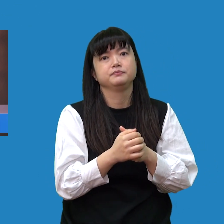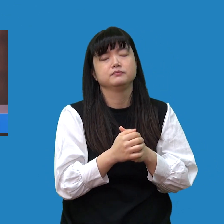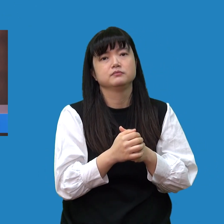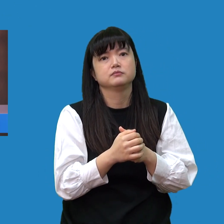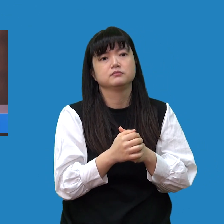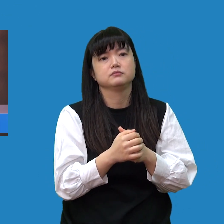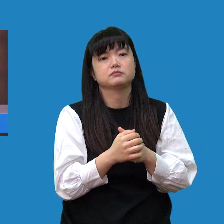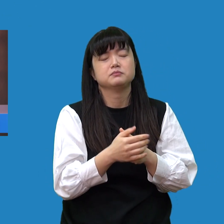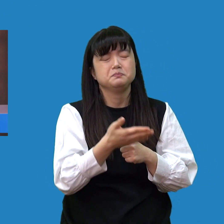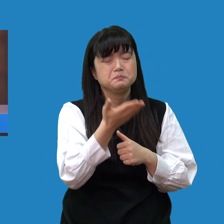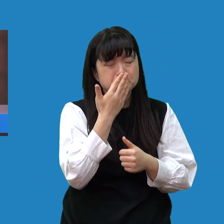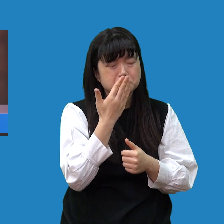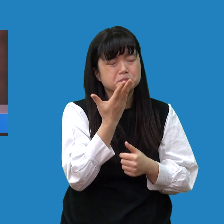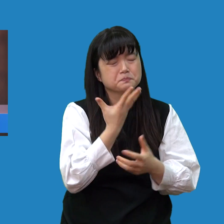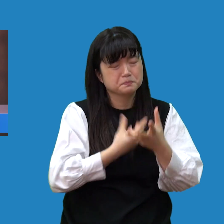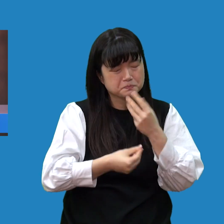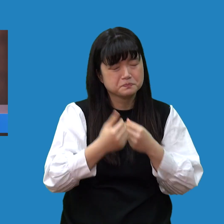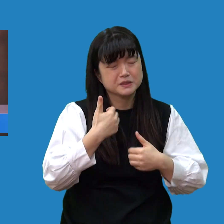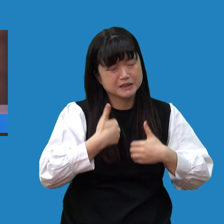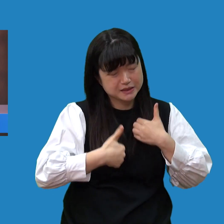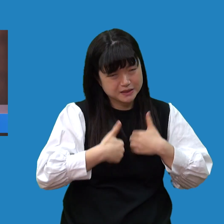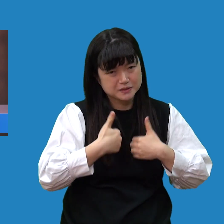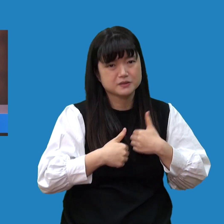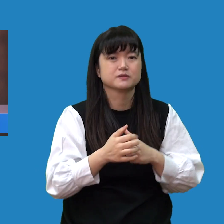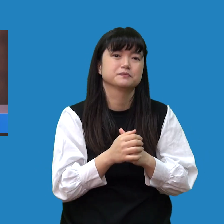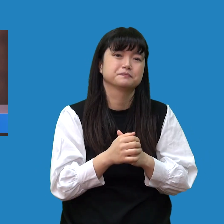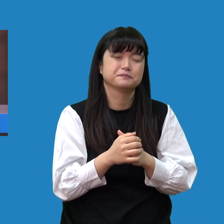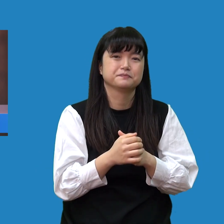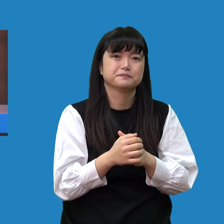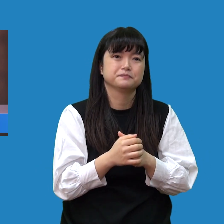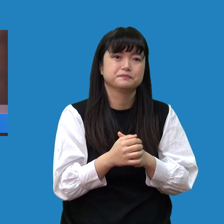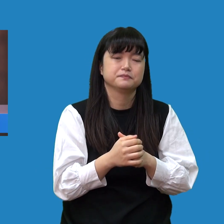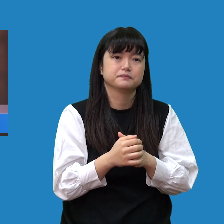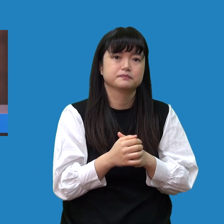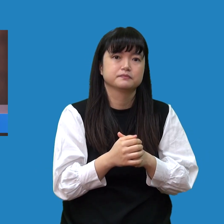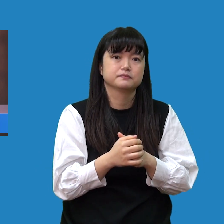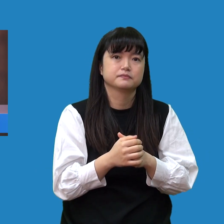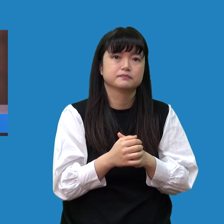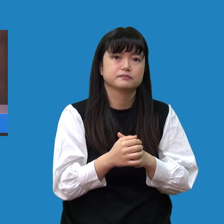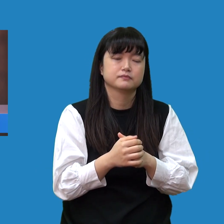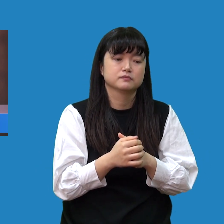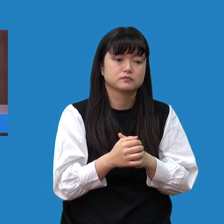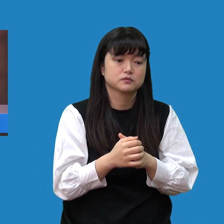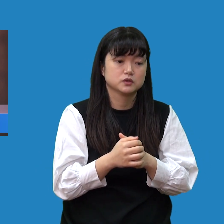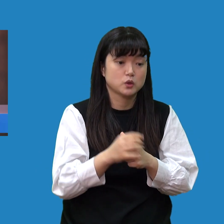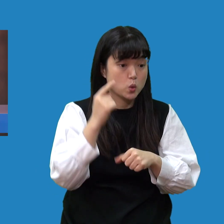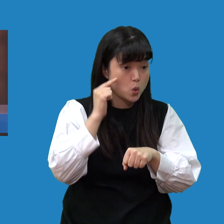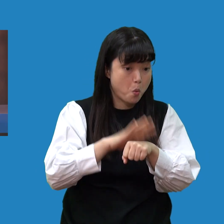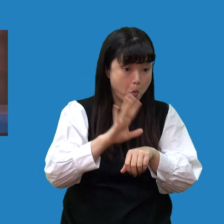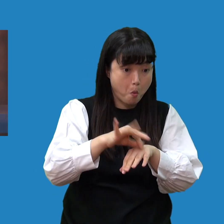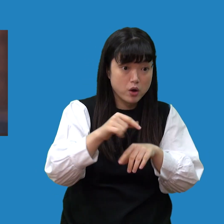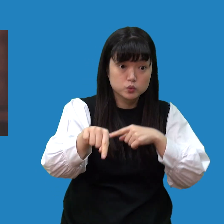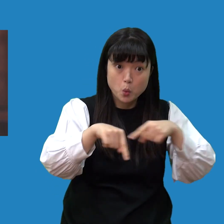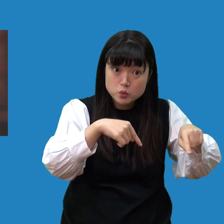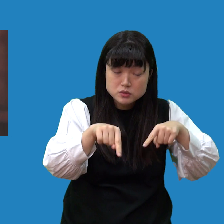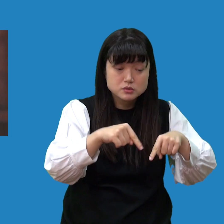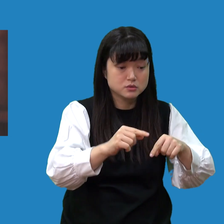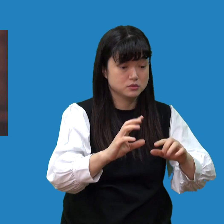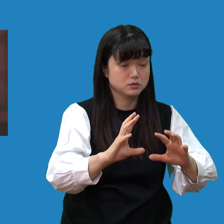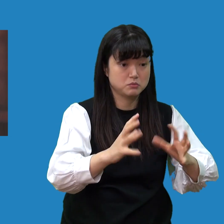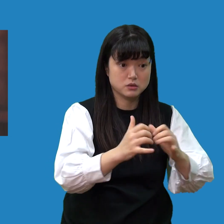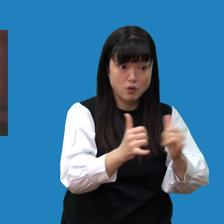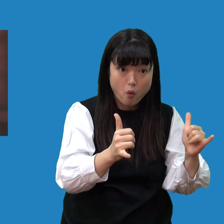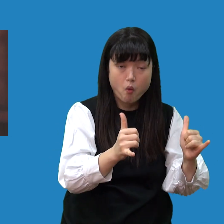즐거워하였더라. 먹고 마시고 즐거워하였으며. 자, 이것은 솔로몬의 통치가 그